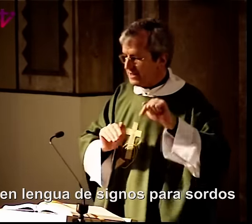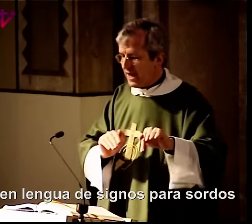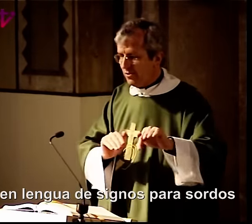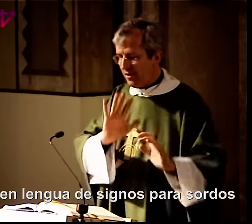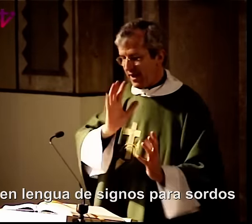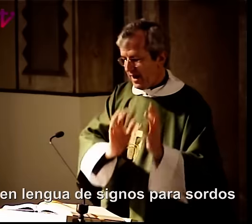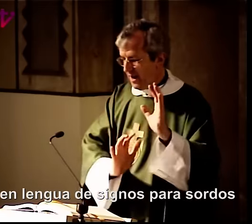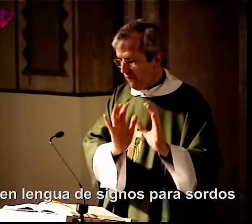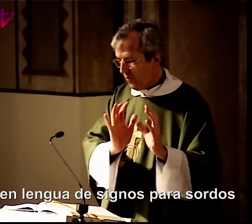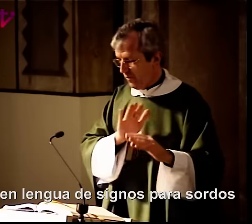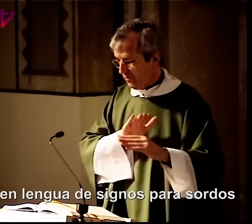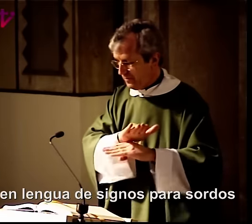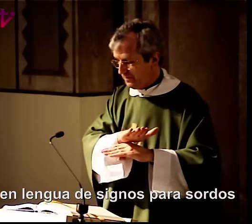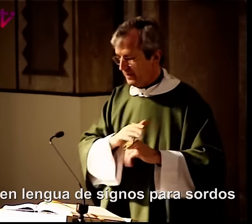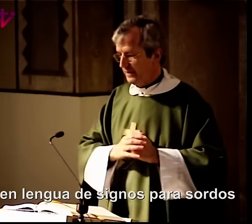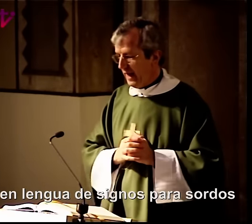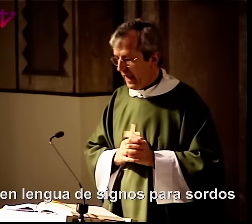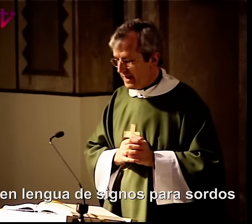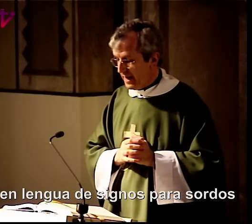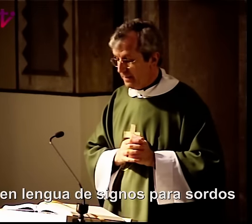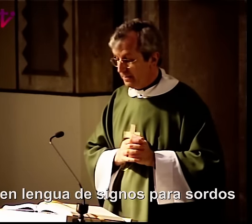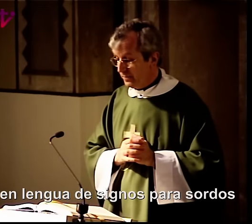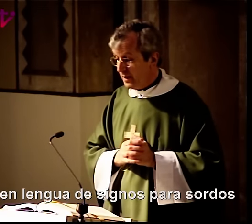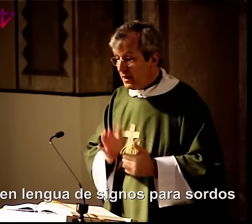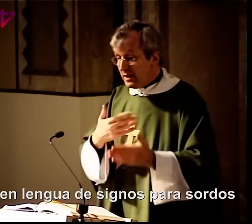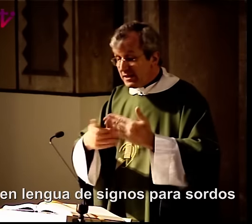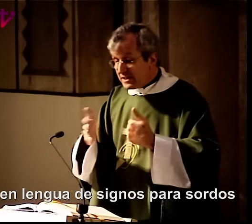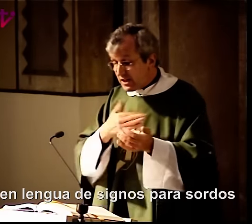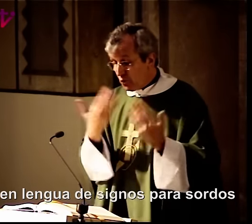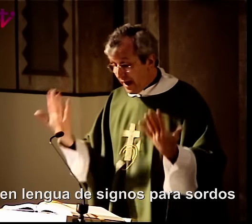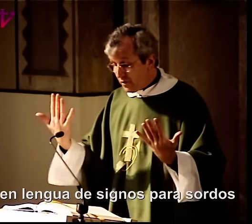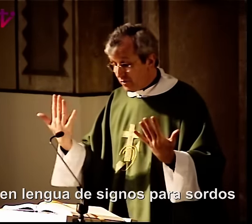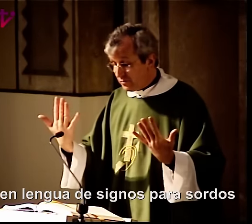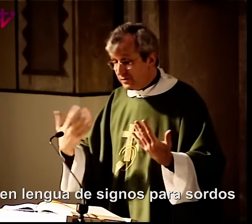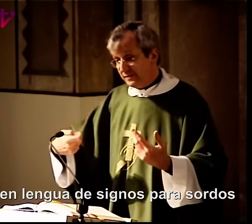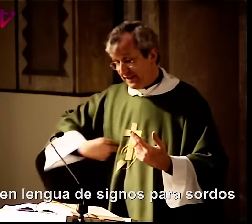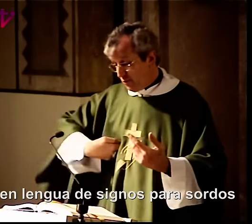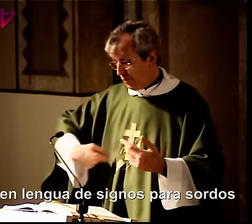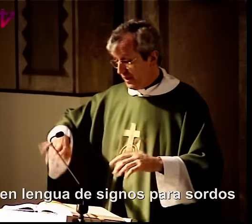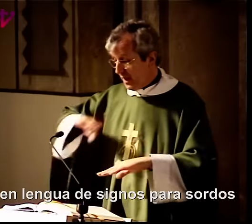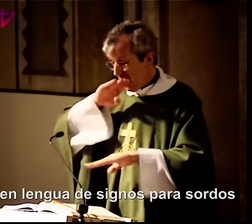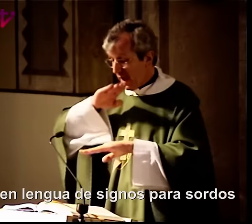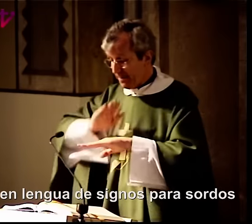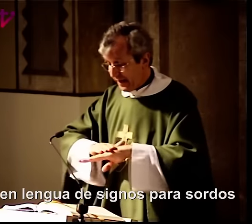echado en el fuego del Gehenna. Si tu mano te induce a pecar,